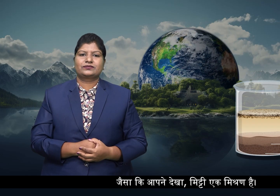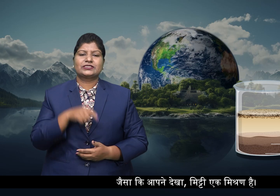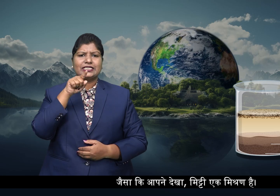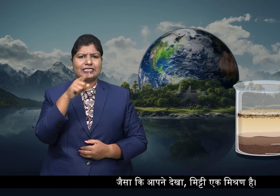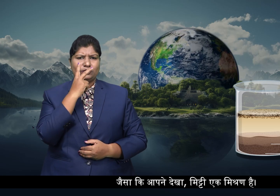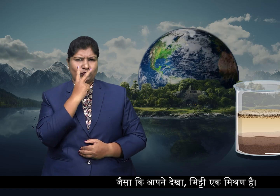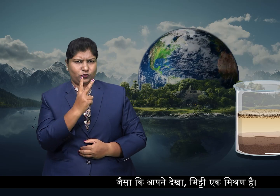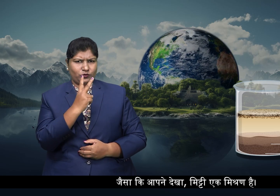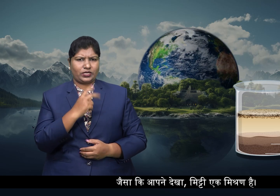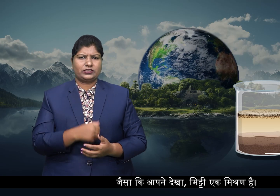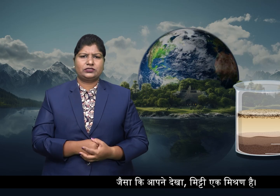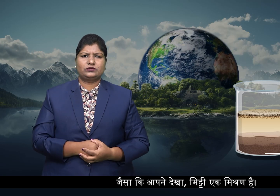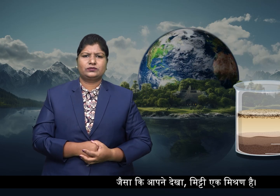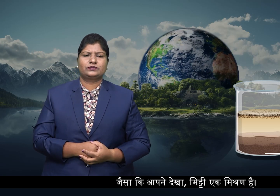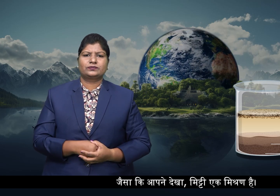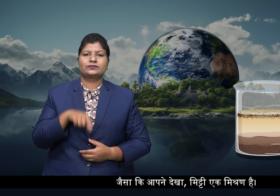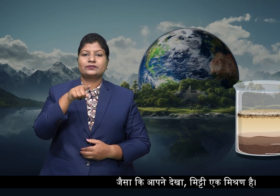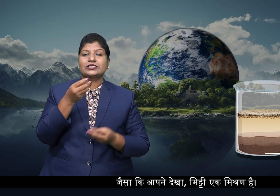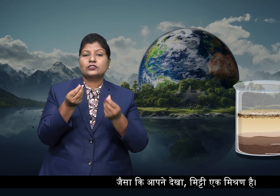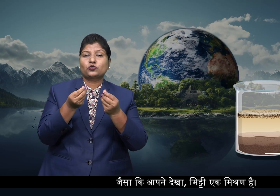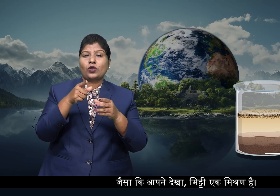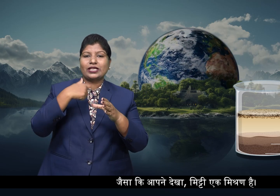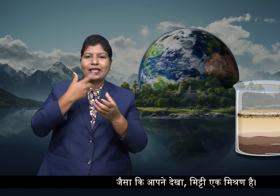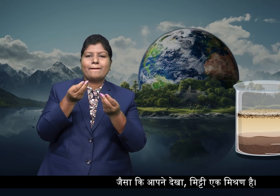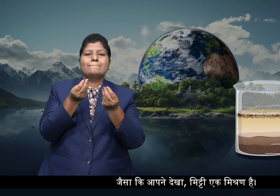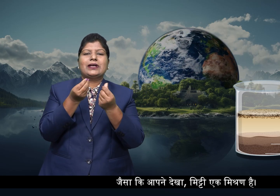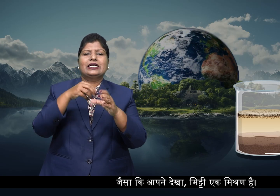जैसे कि आपने देखा, मिट्टी एक मिश्रण है।